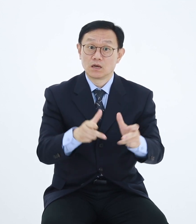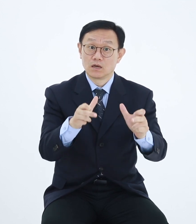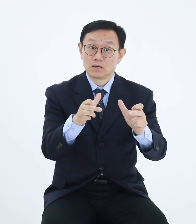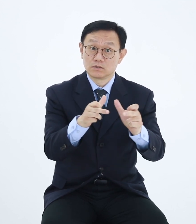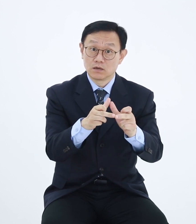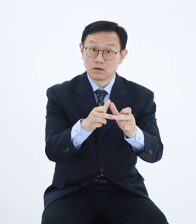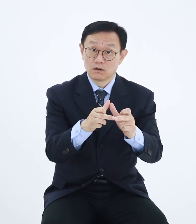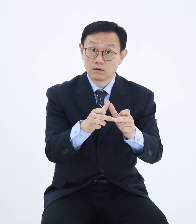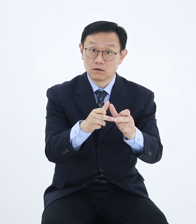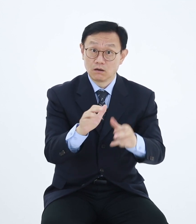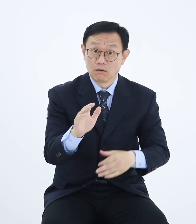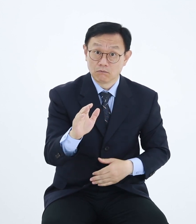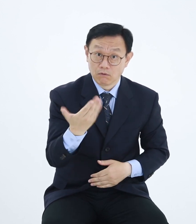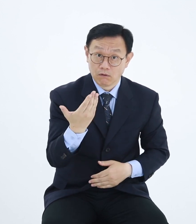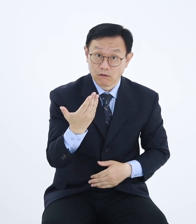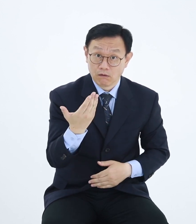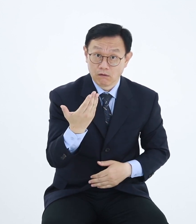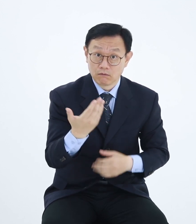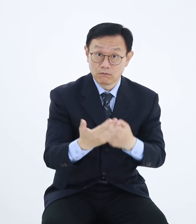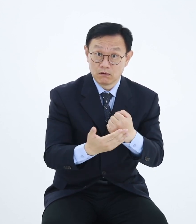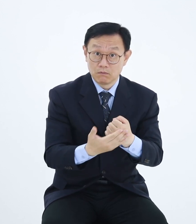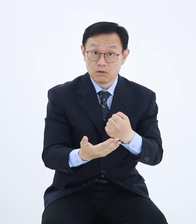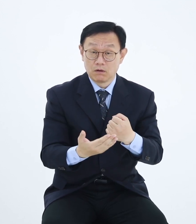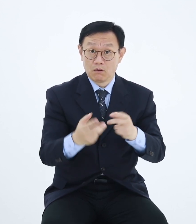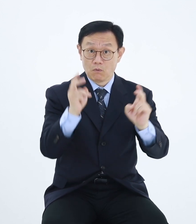장애인이 되었다고 회사가 복직을 거부한다고요